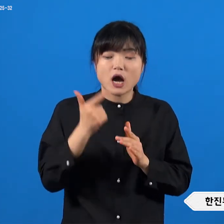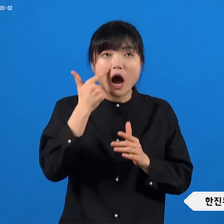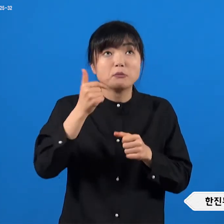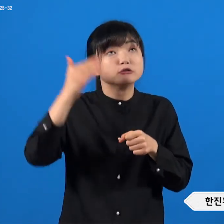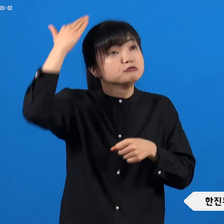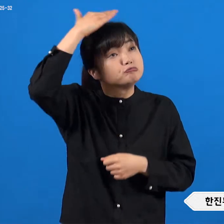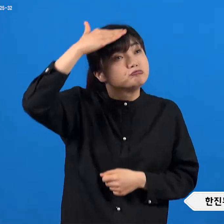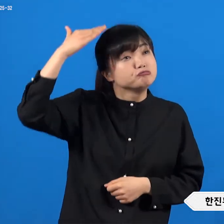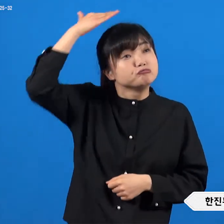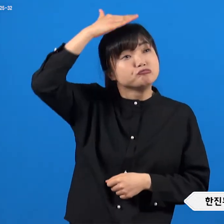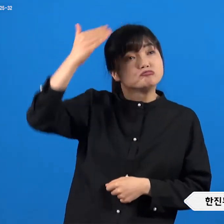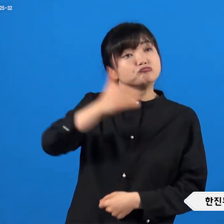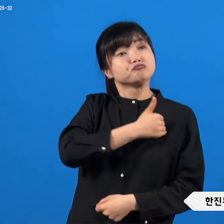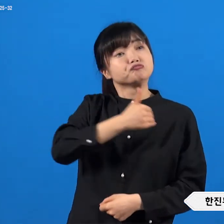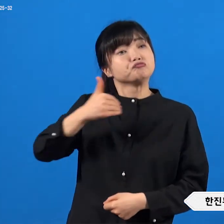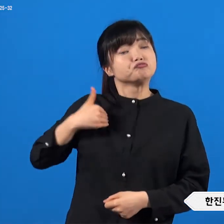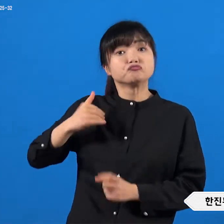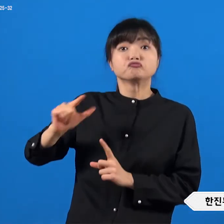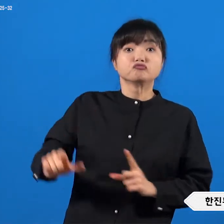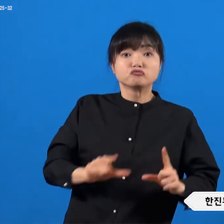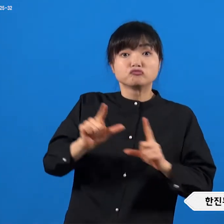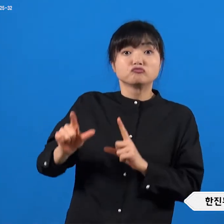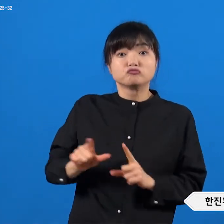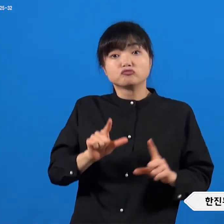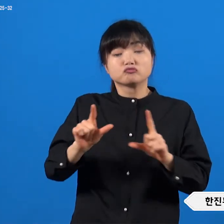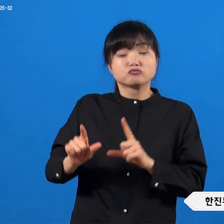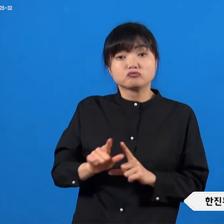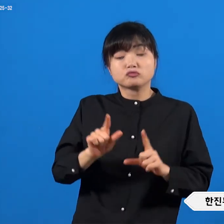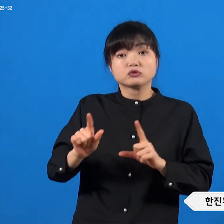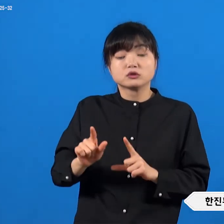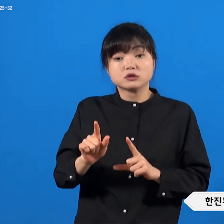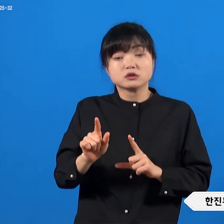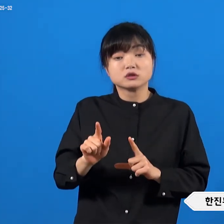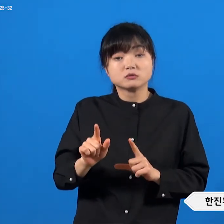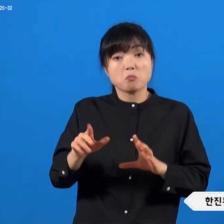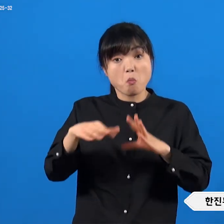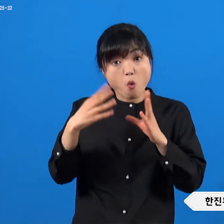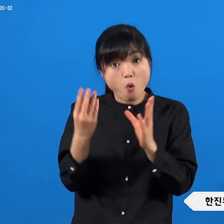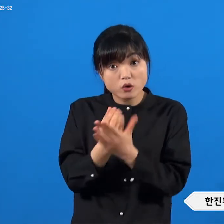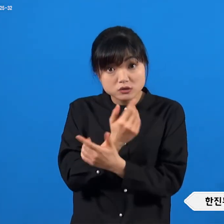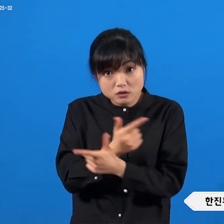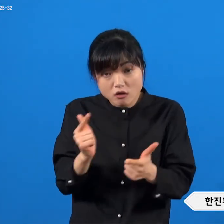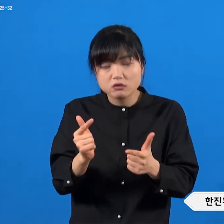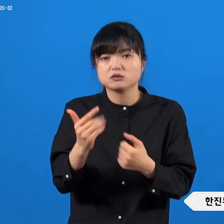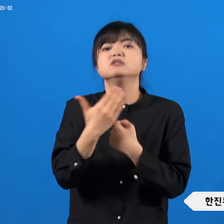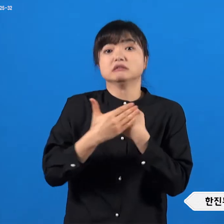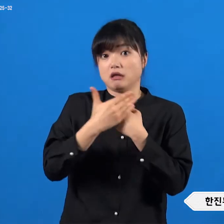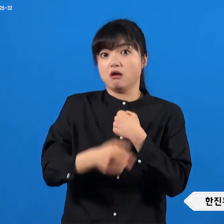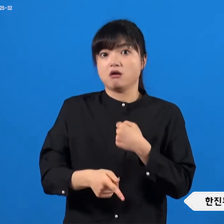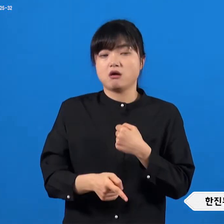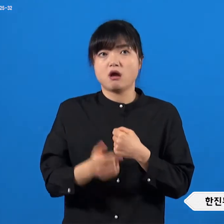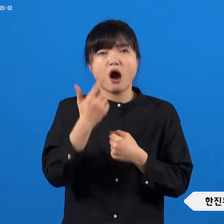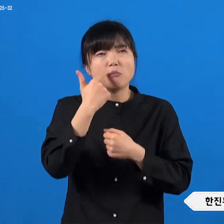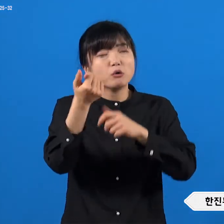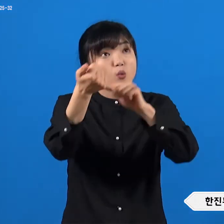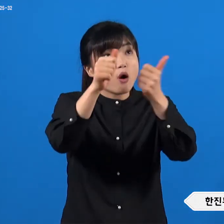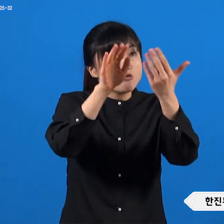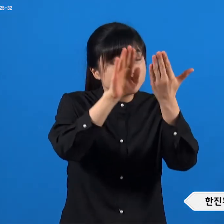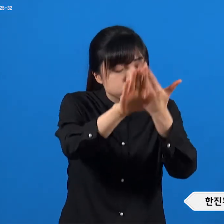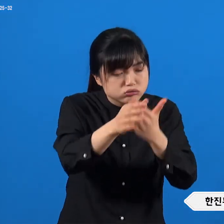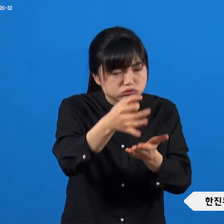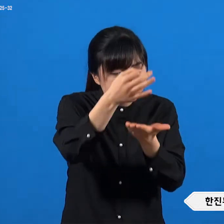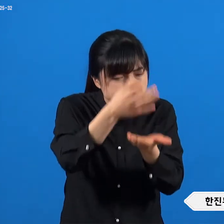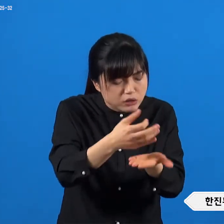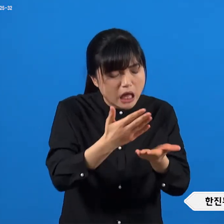그동안 아버지 사랑받으면서 풍족하게 이렇게 산 것도 은혜입니다. 이제 아버지 돌아가시면